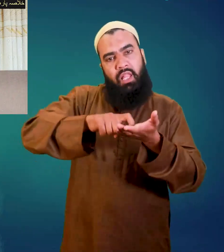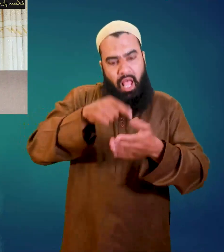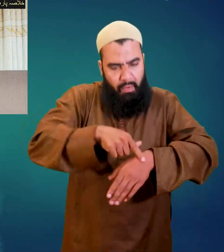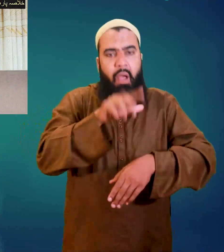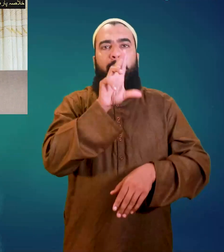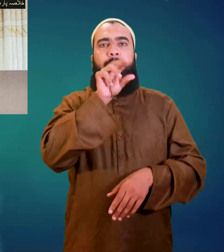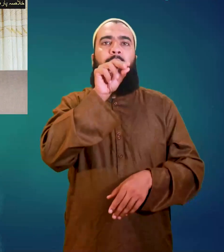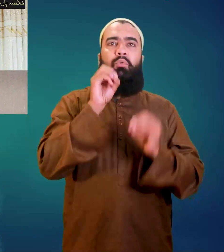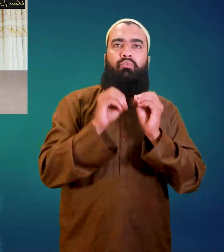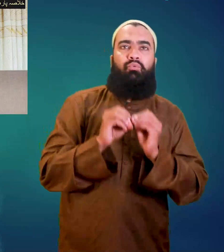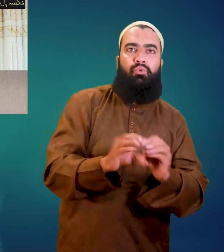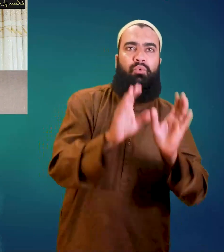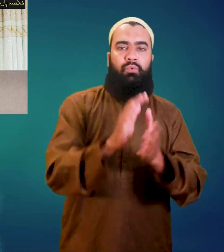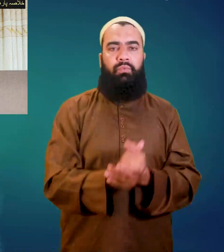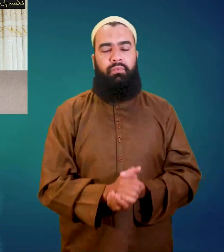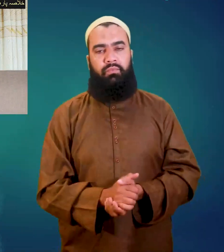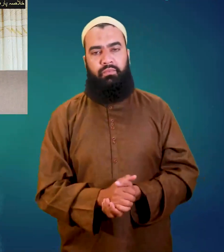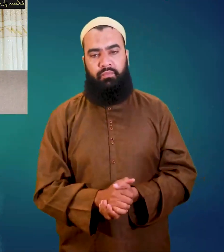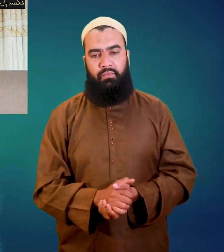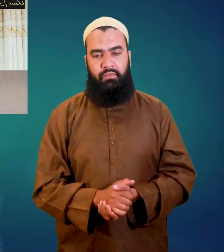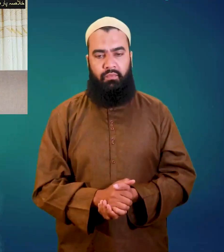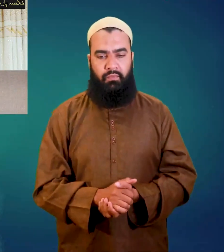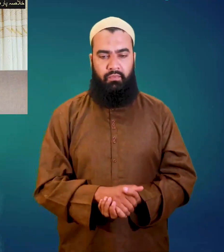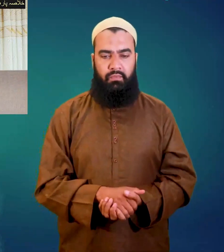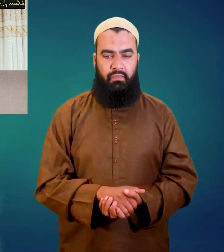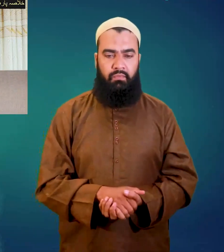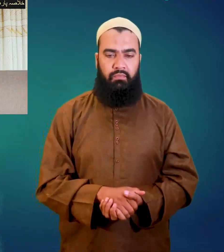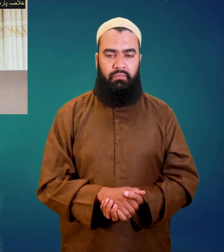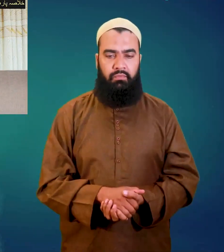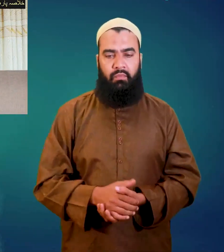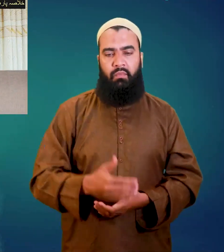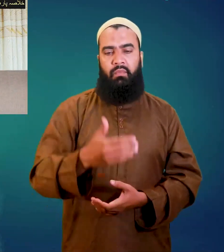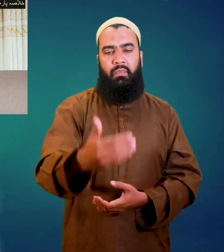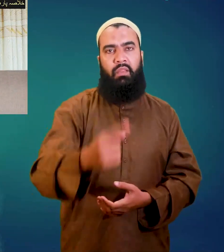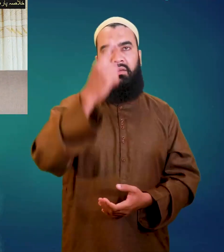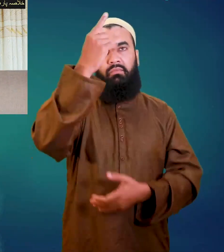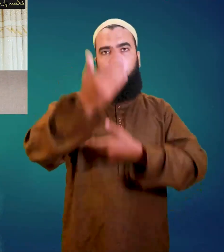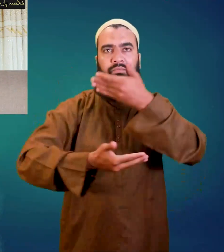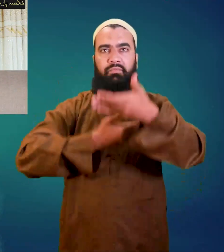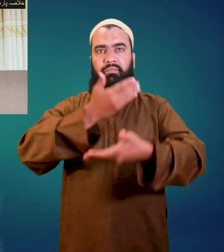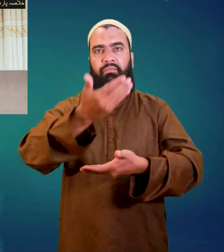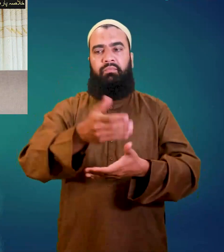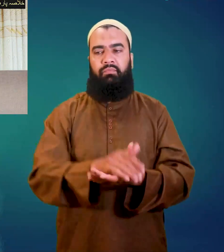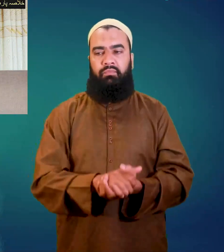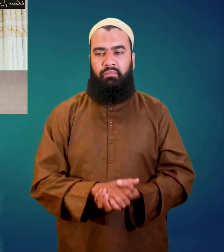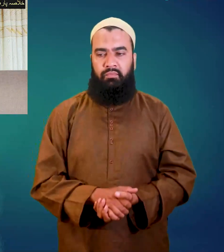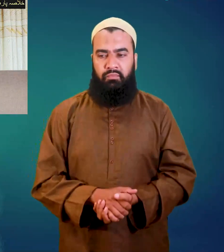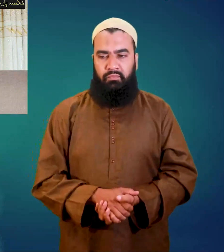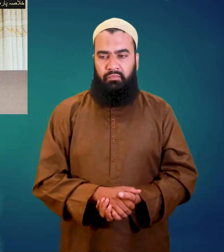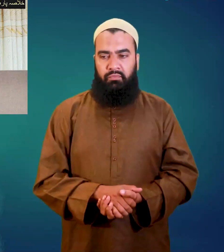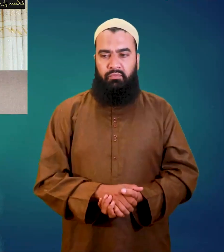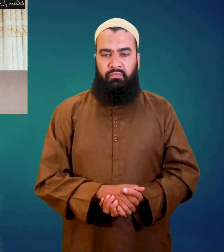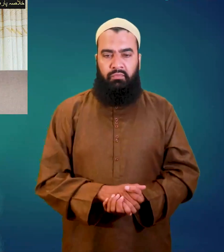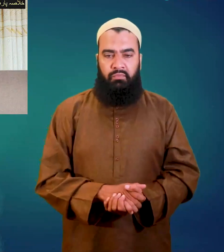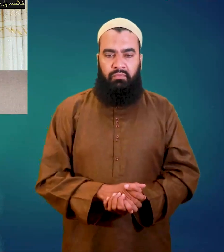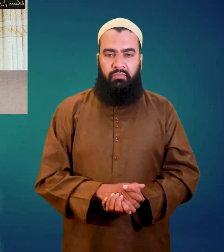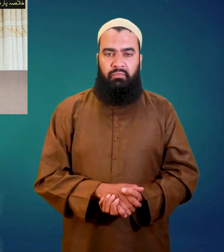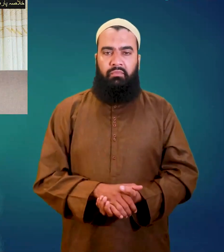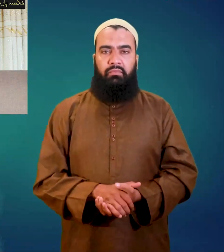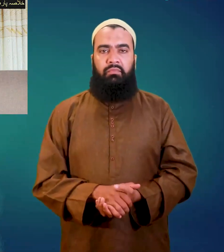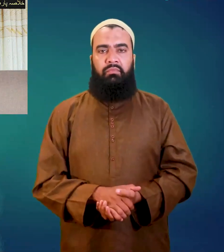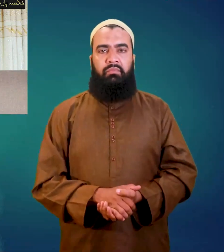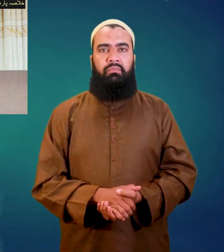رکوع نمبر 10 آیت نمبر 27، یا ایھا الذین آمنوا لا تدخلوا بیوتا غیر